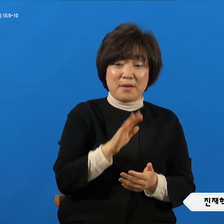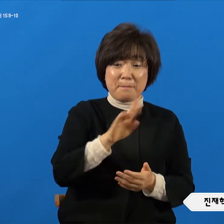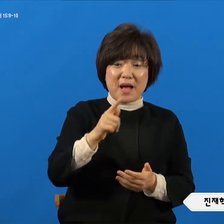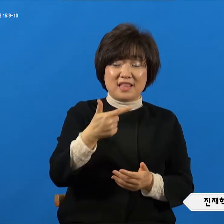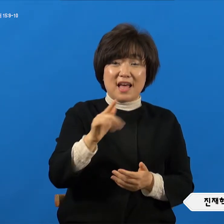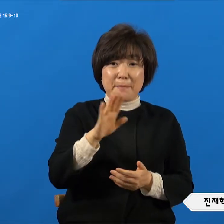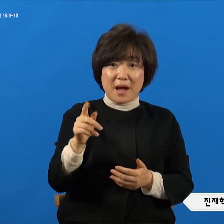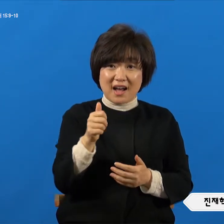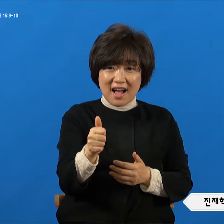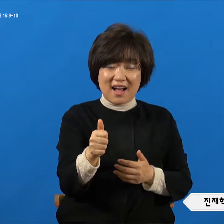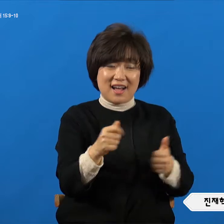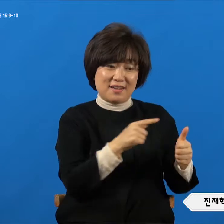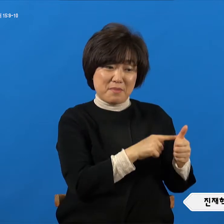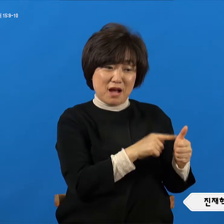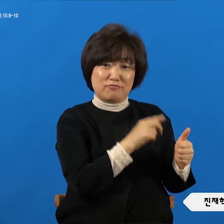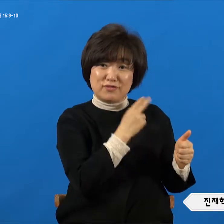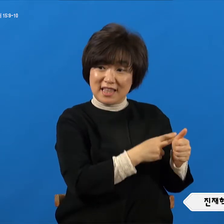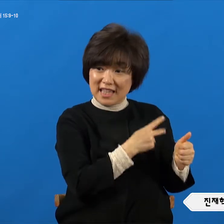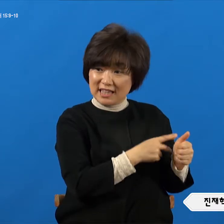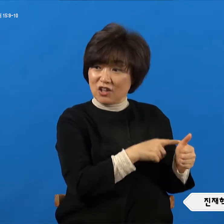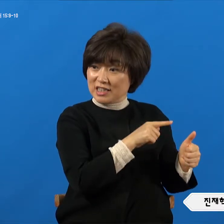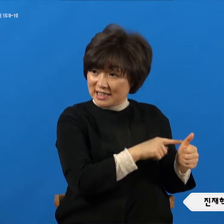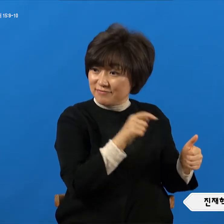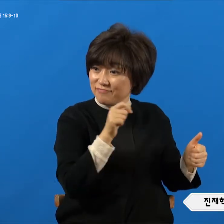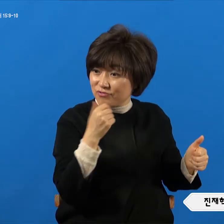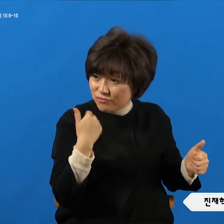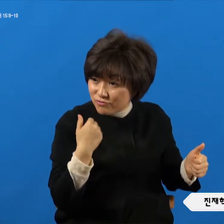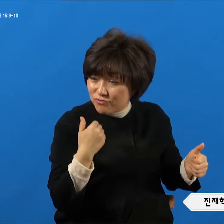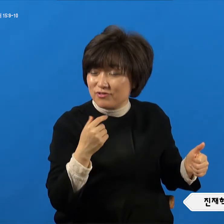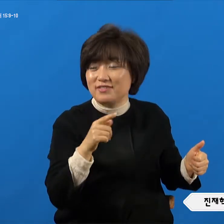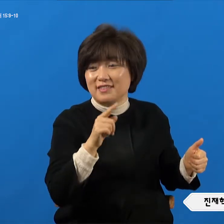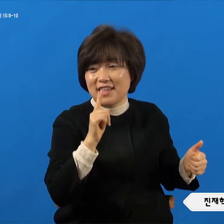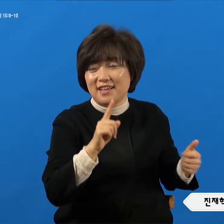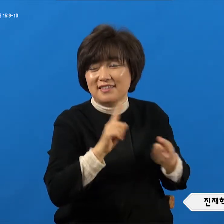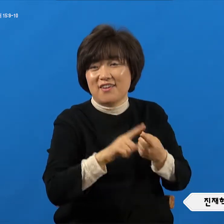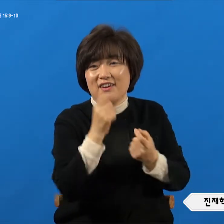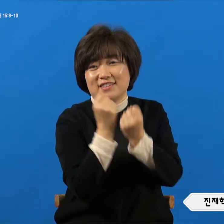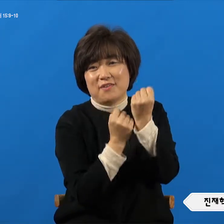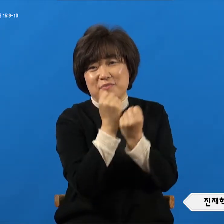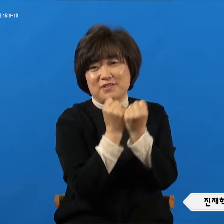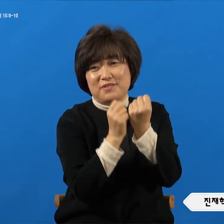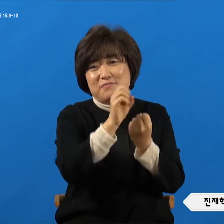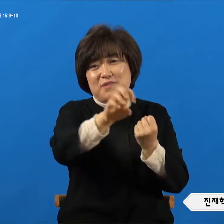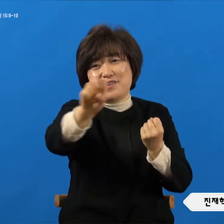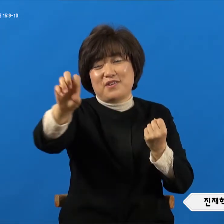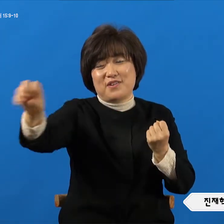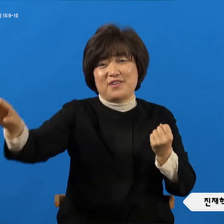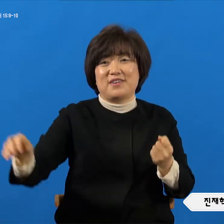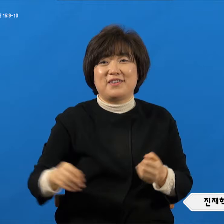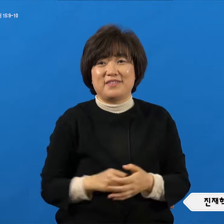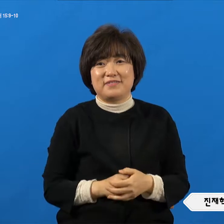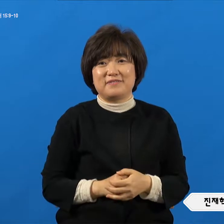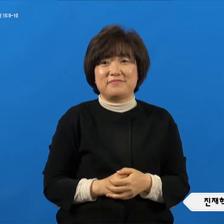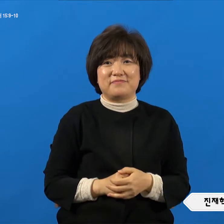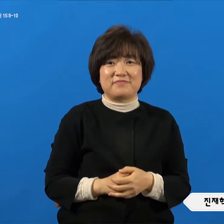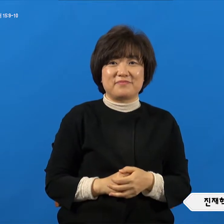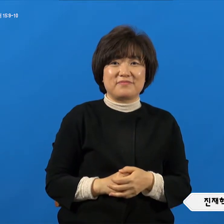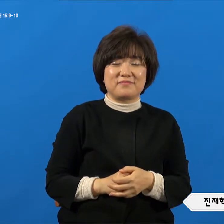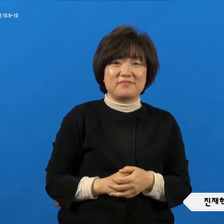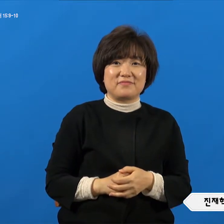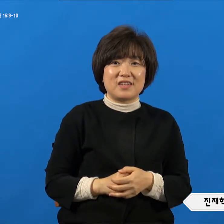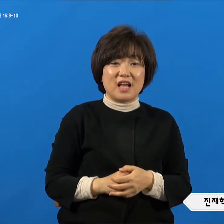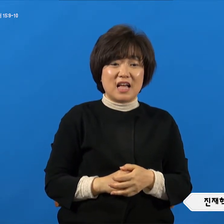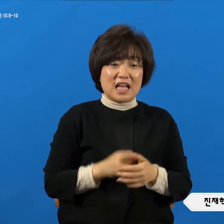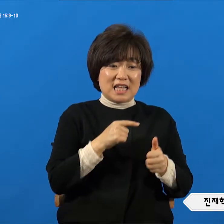대해서 증거하며 말해 주었다라고 성경은 말씀하고 있습니다.